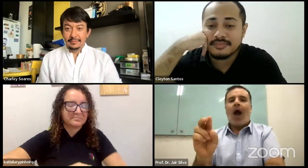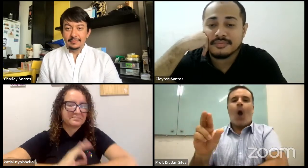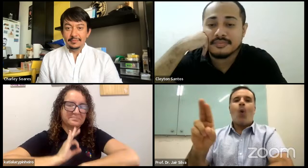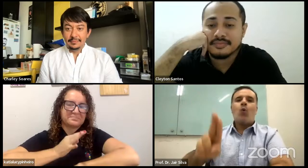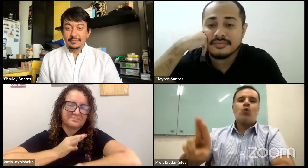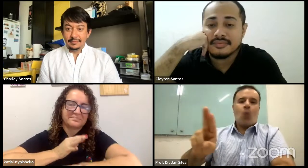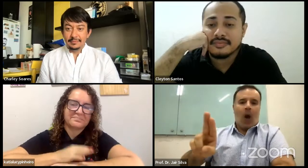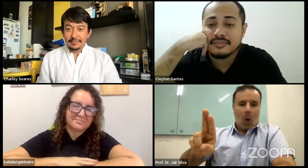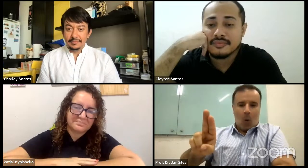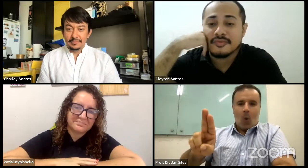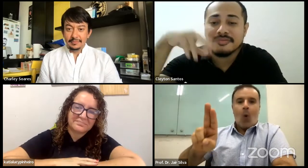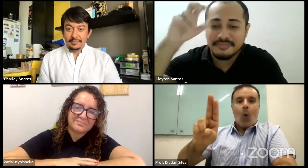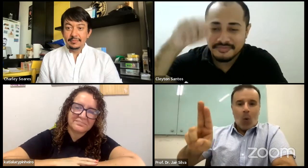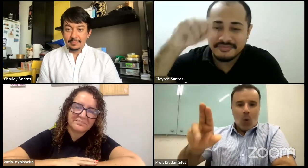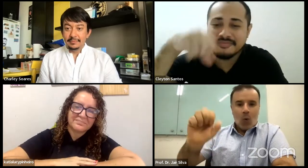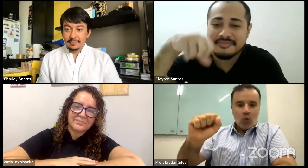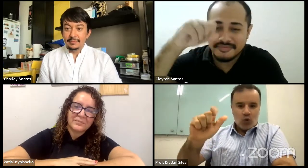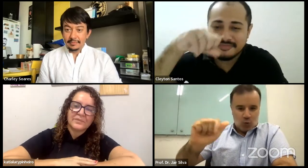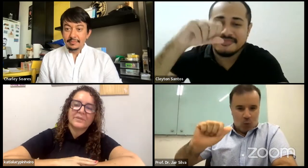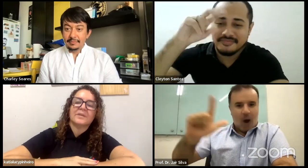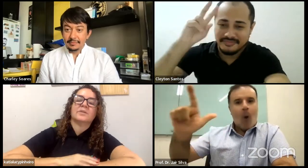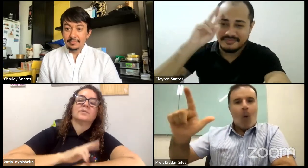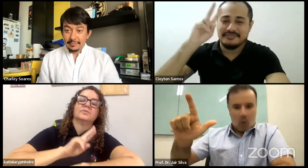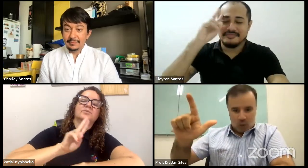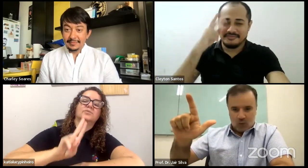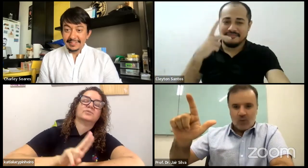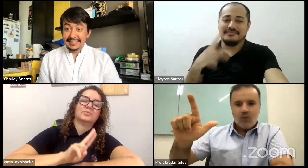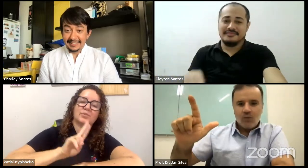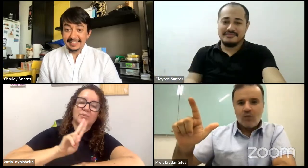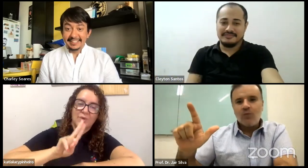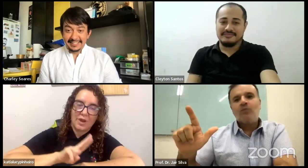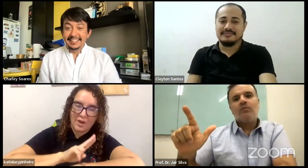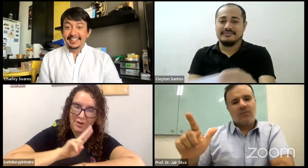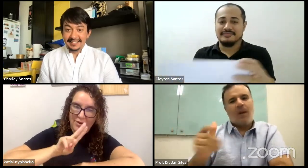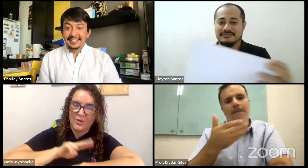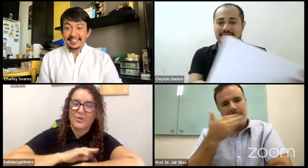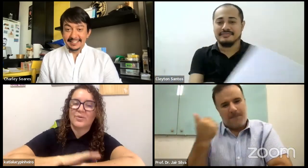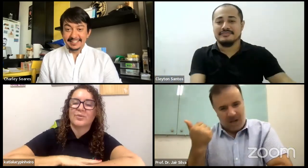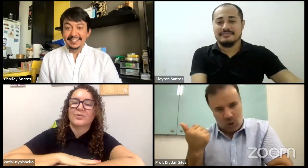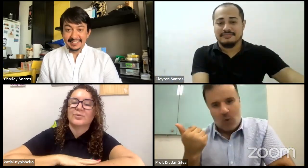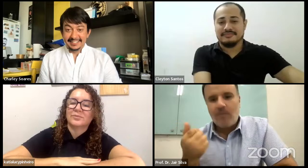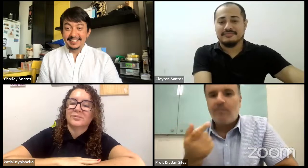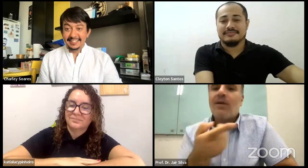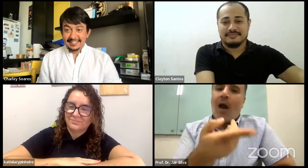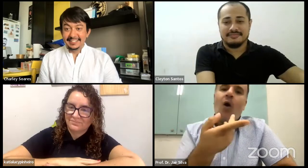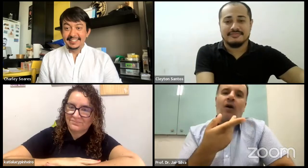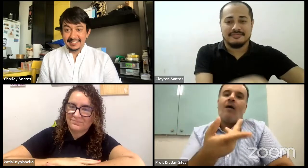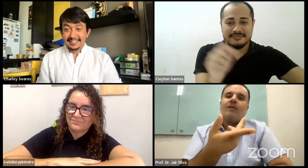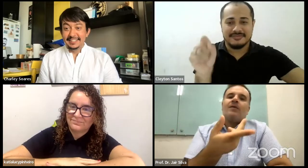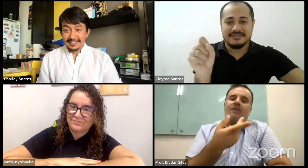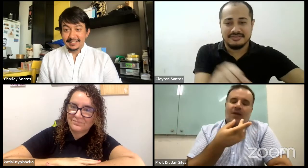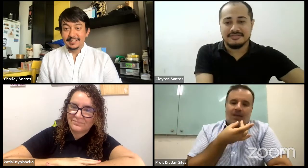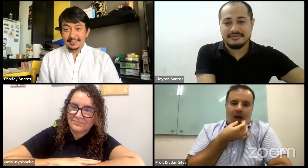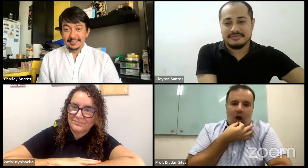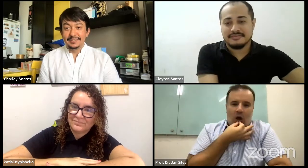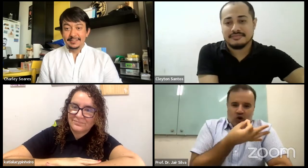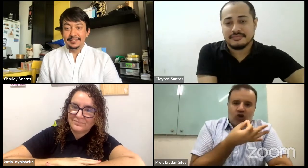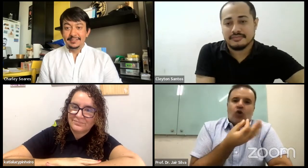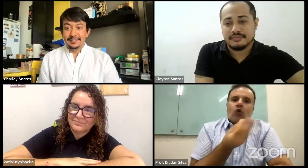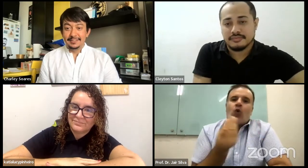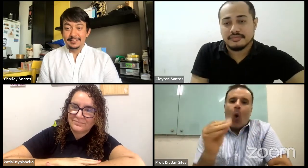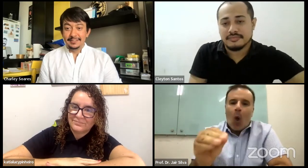até a tirar, a colocar algo como usual, né? Uma forma usual da língua, porque a